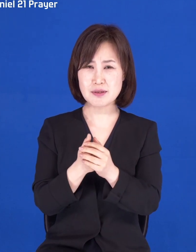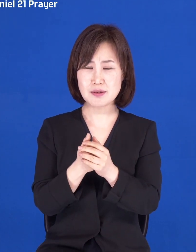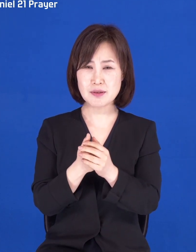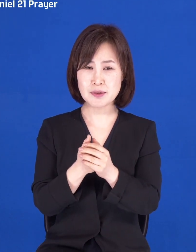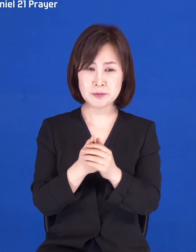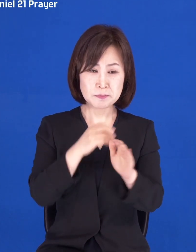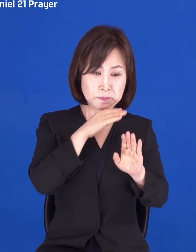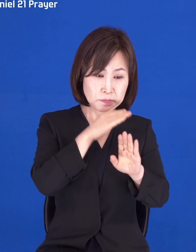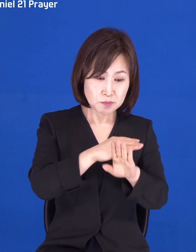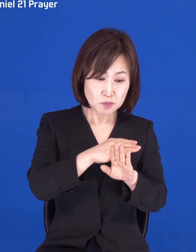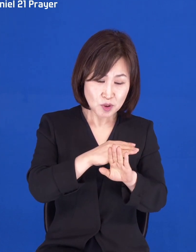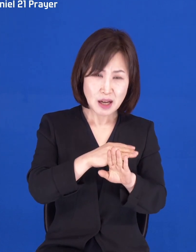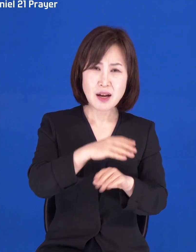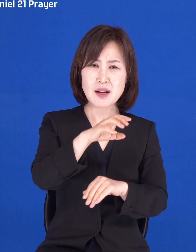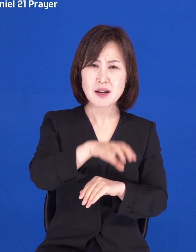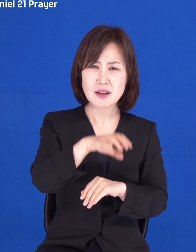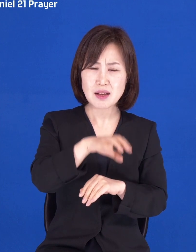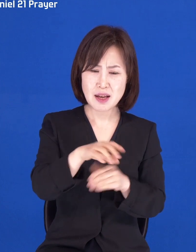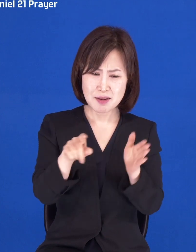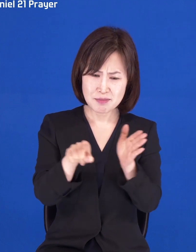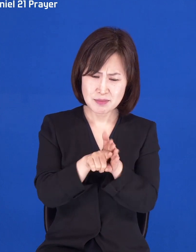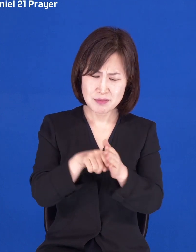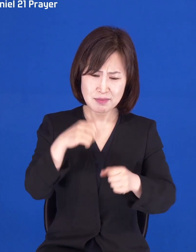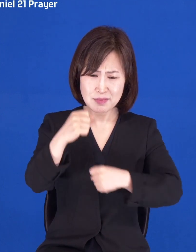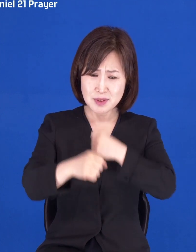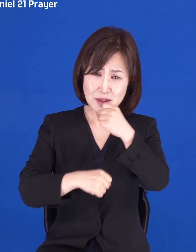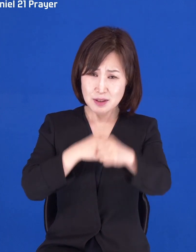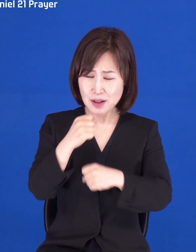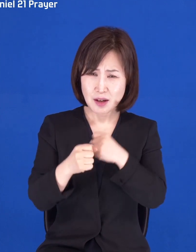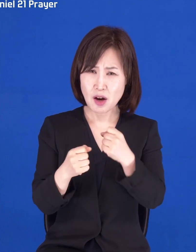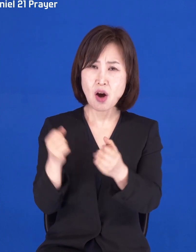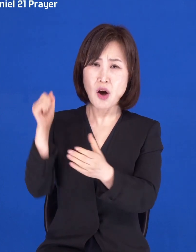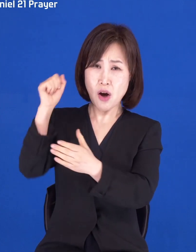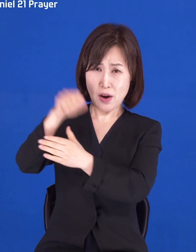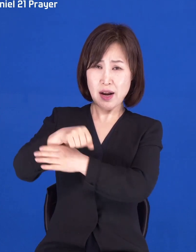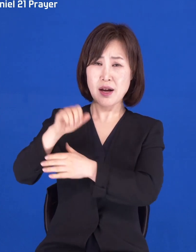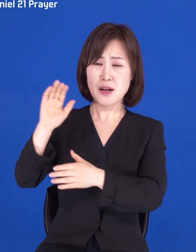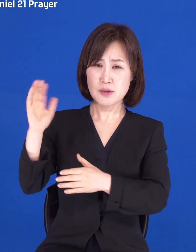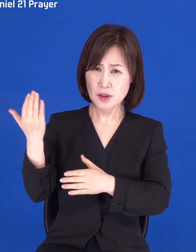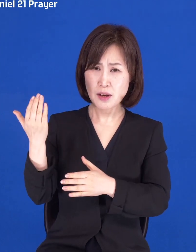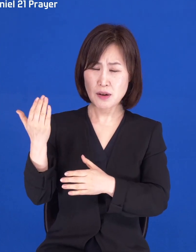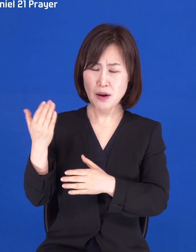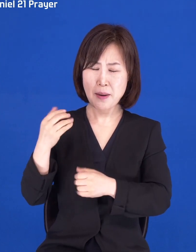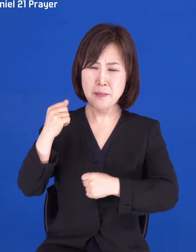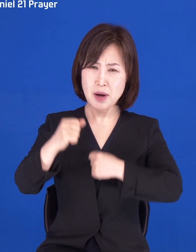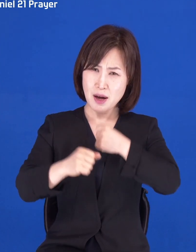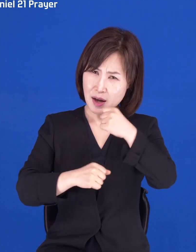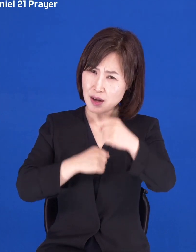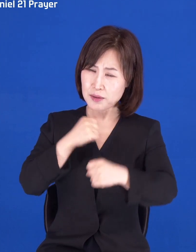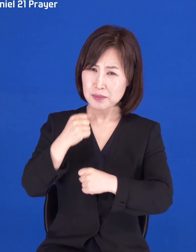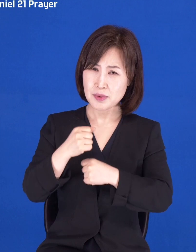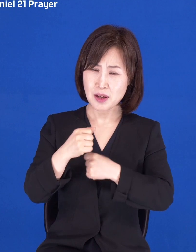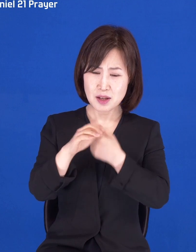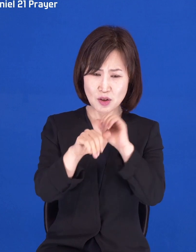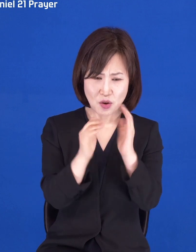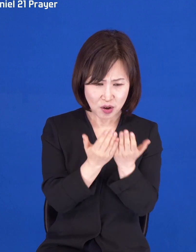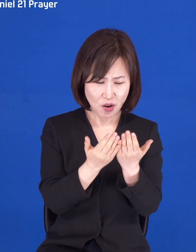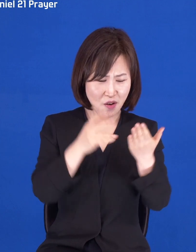북한 땅에 신앙의 자유가 허락되어서 마음껏 성경 말씀을